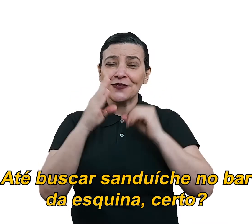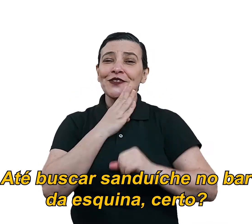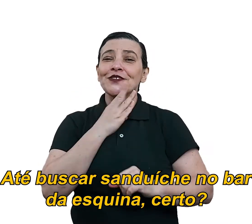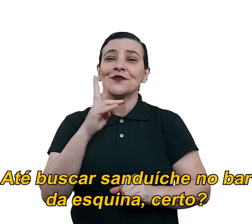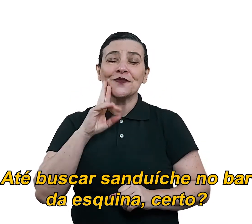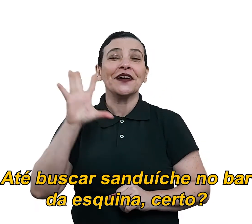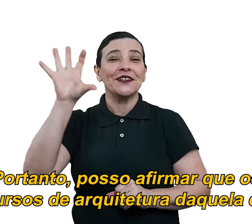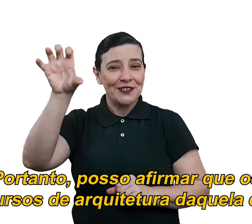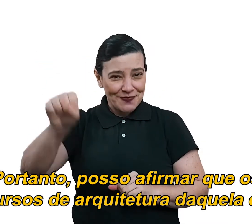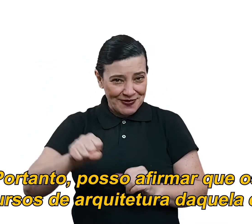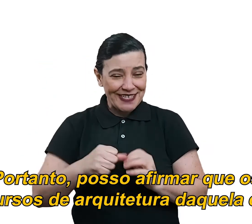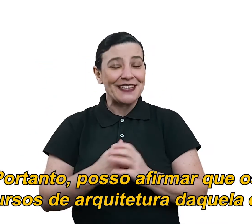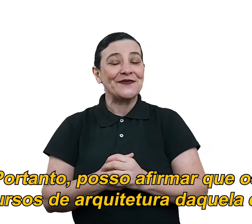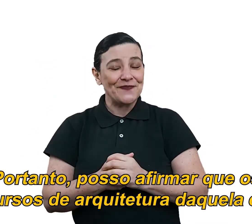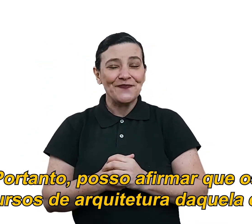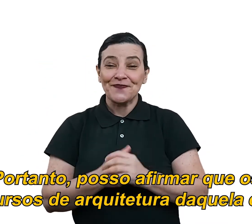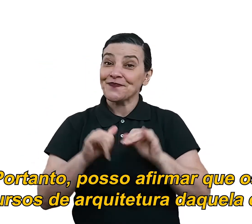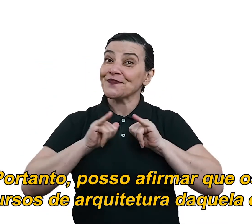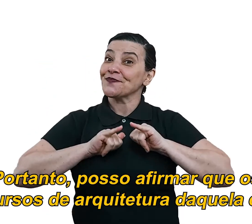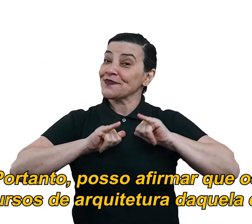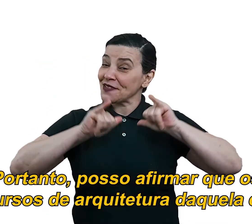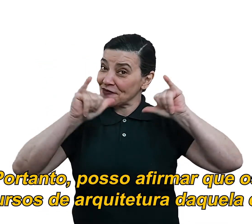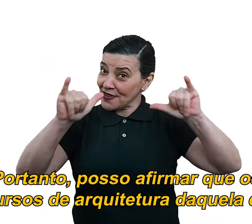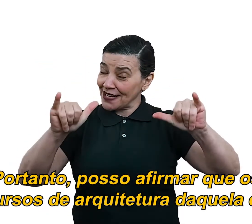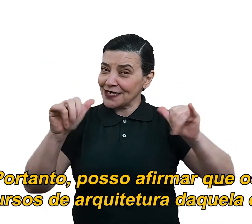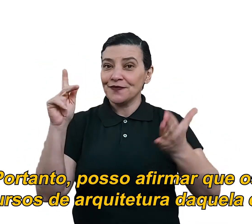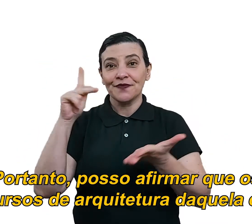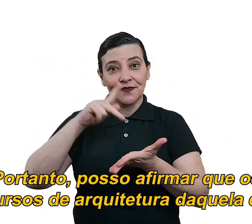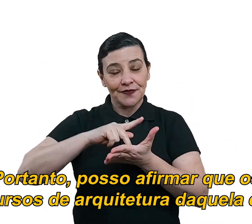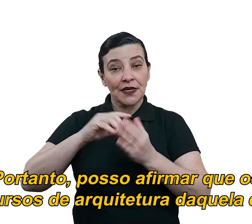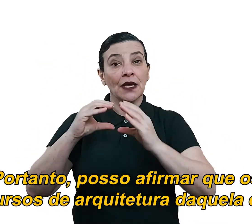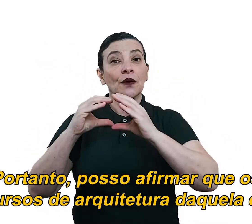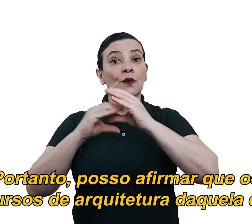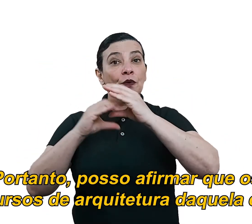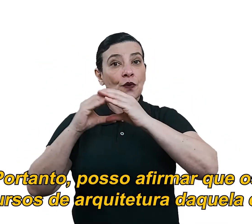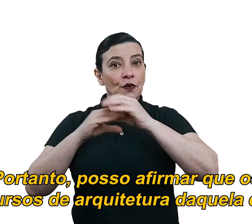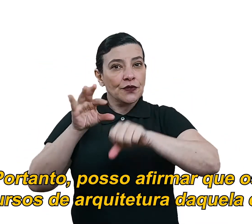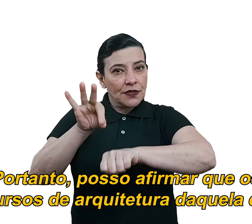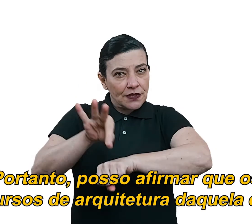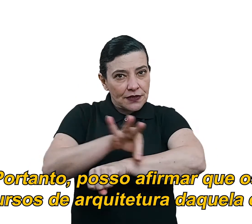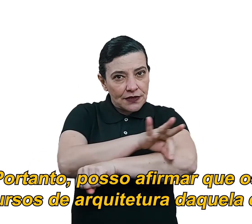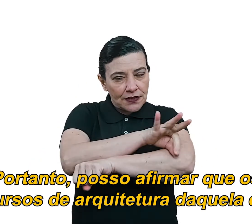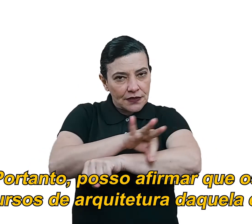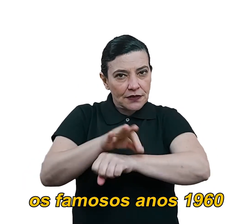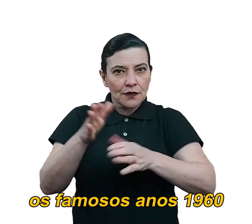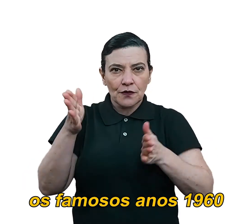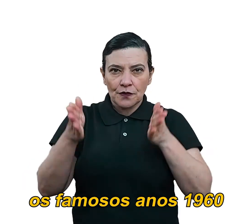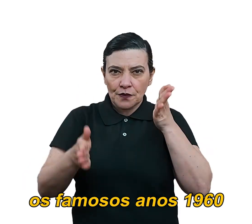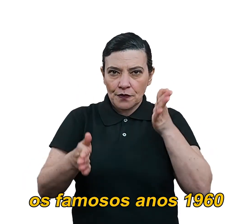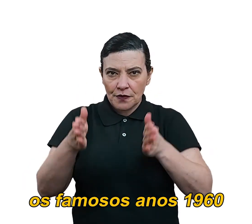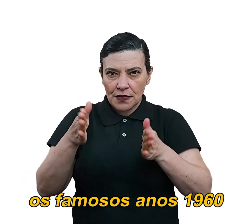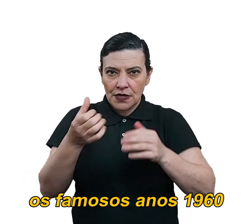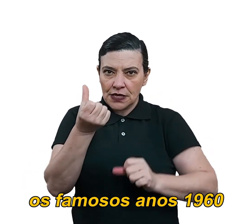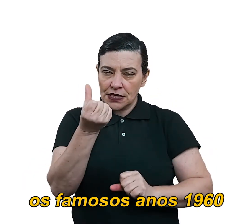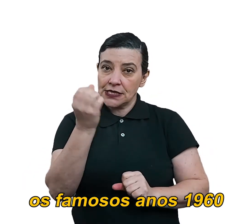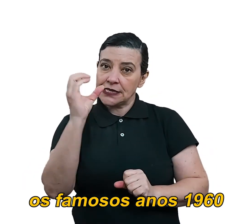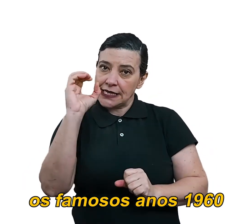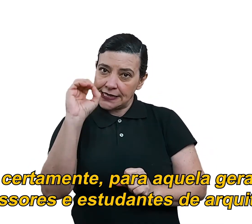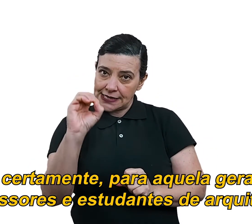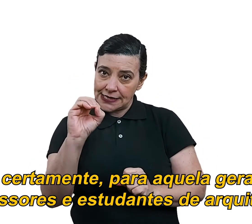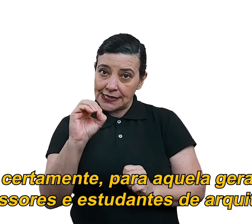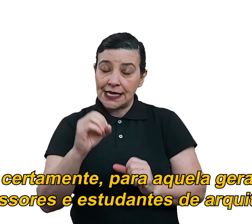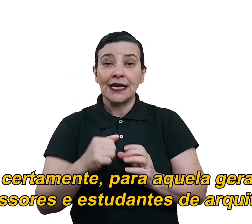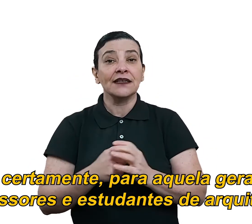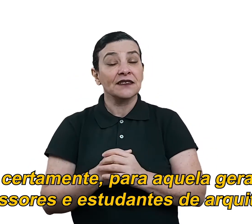da esquina, certo? Portanto, posso afirmar que os concursos de arquitetura daquela época, os famosos anos